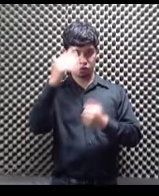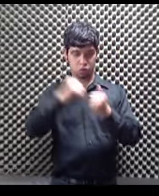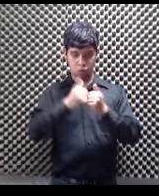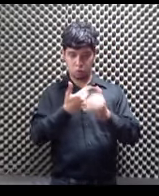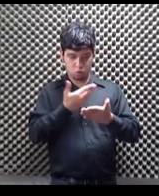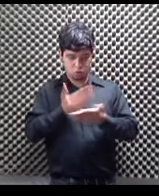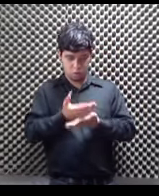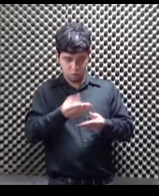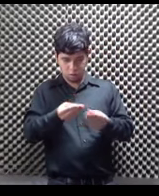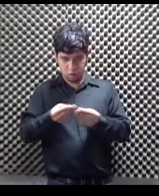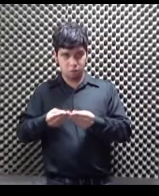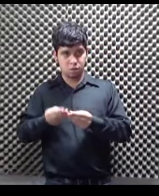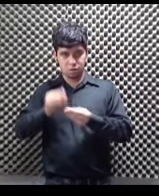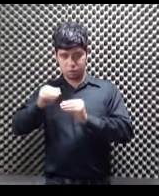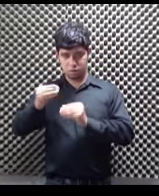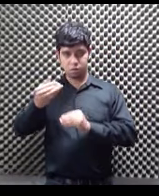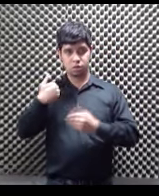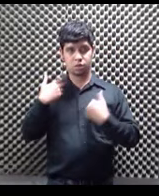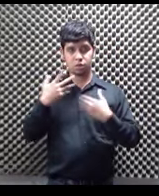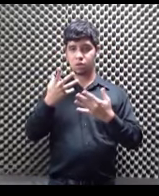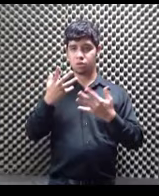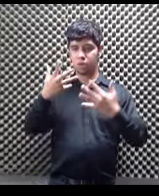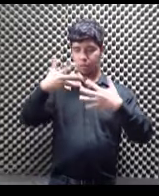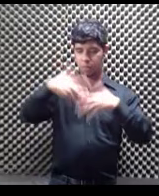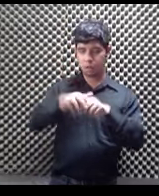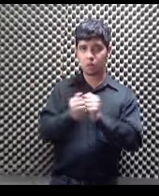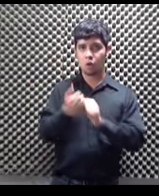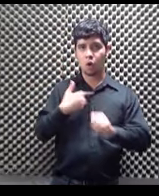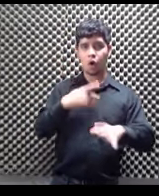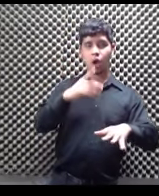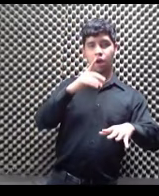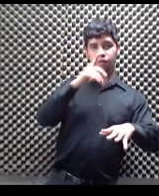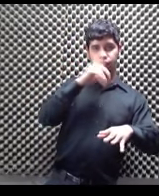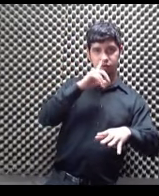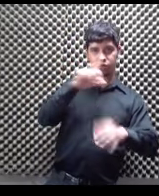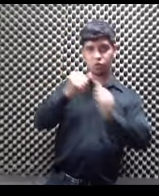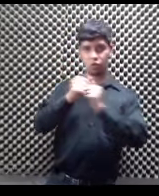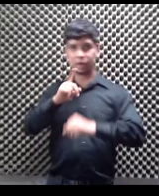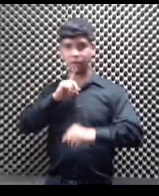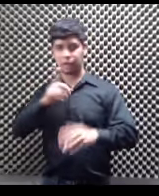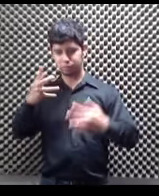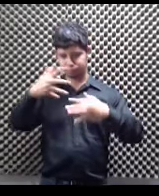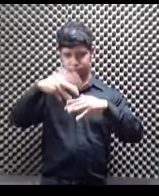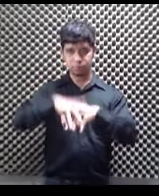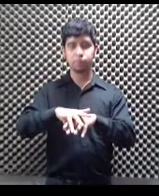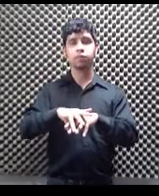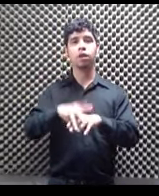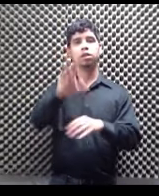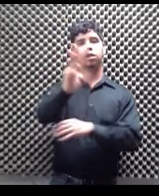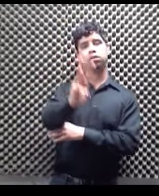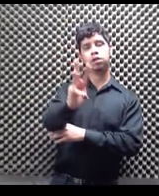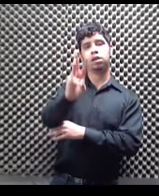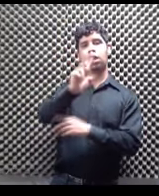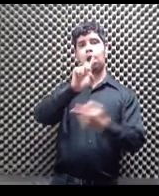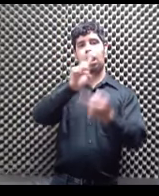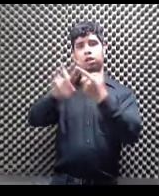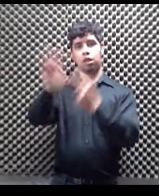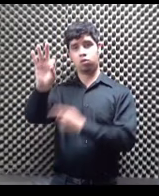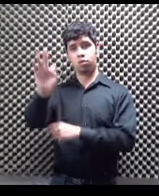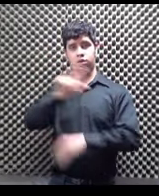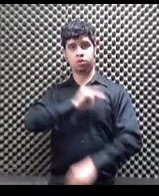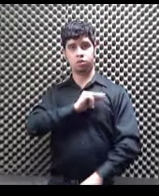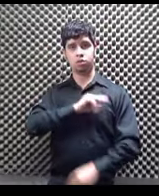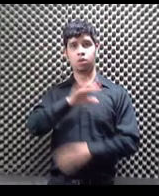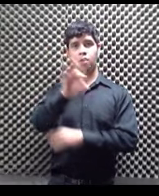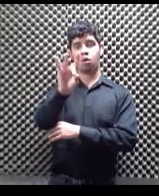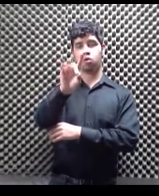¡Ay, virgen! La superstición con la realidad, la, claro, superstición. Y ese es el juego. Del 6 al 9 de noviembre, 8:30